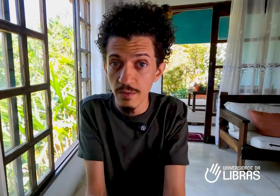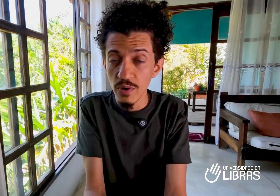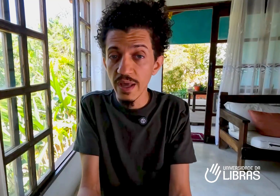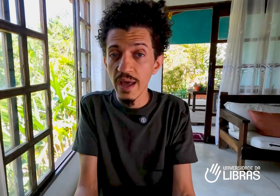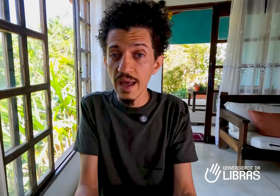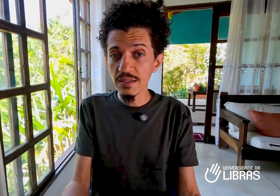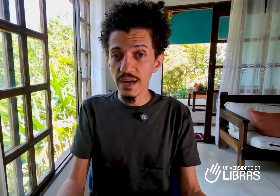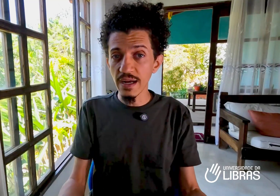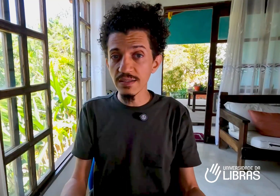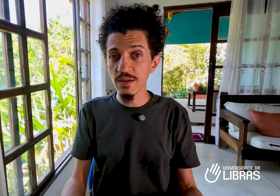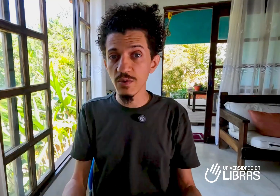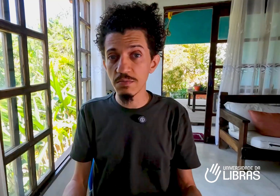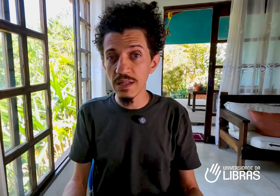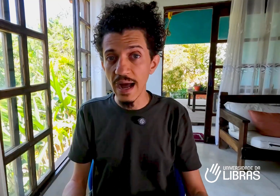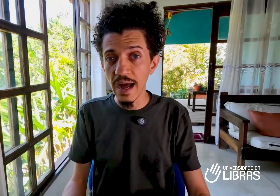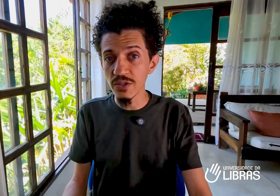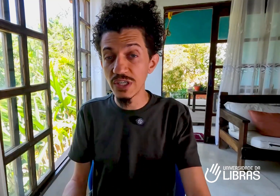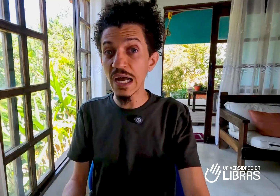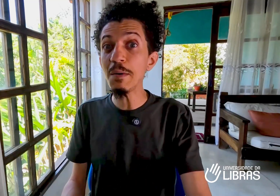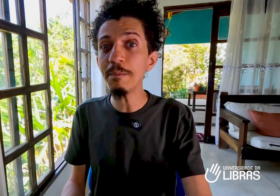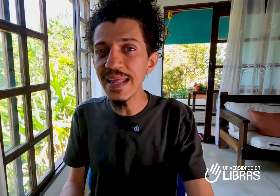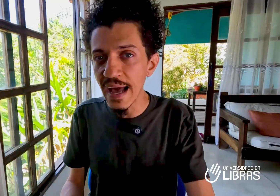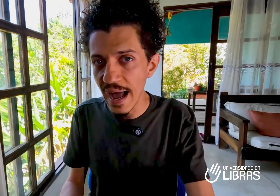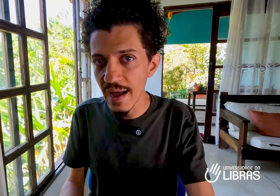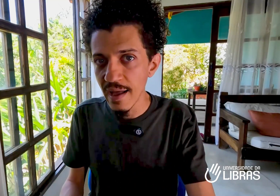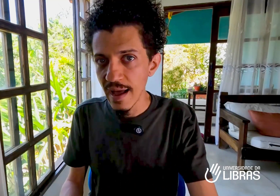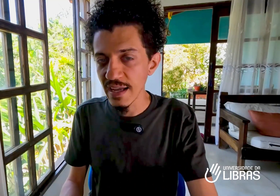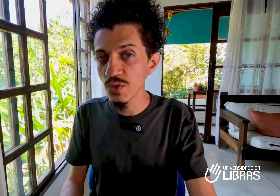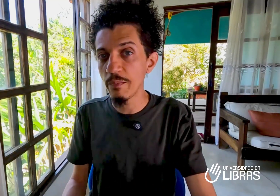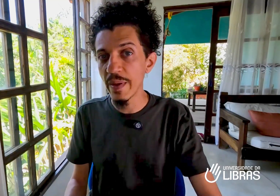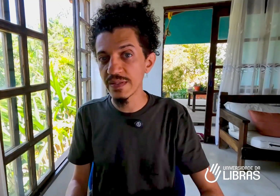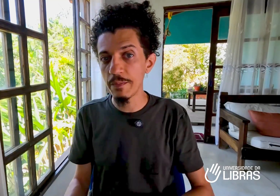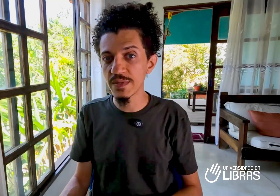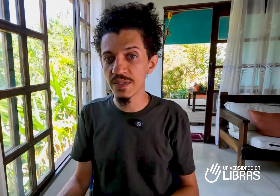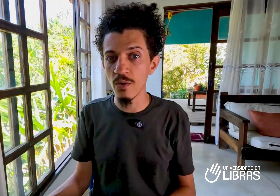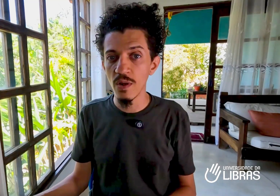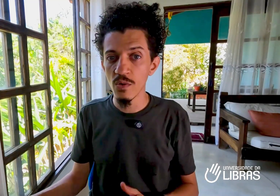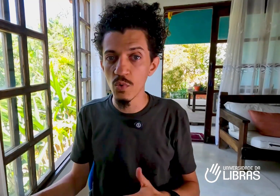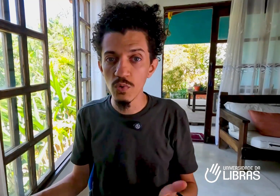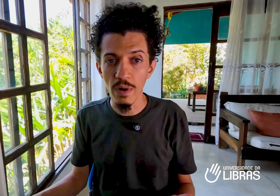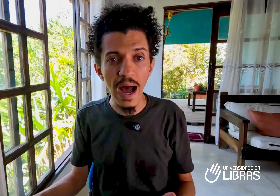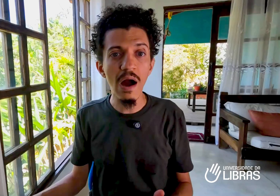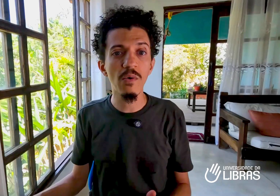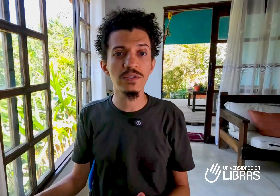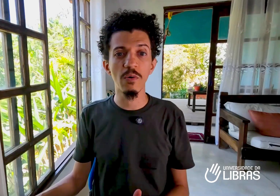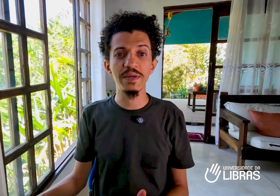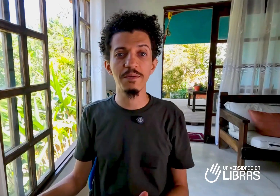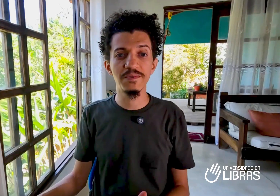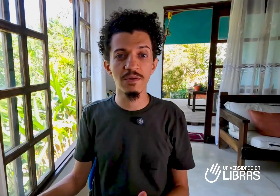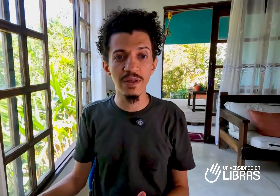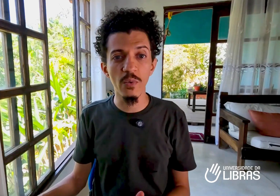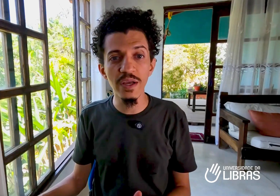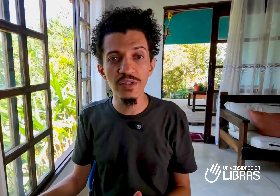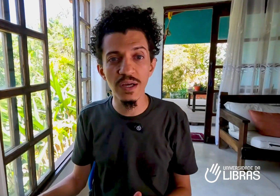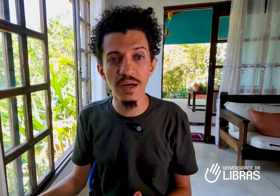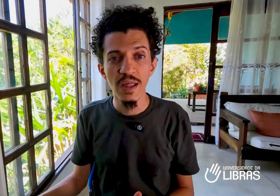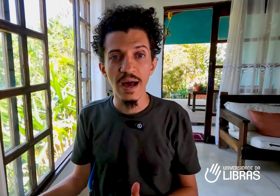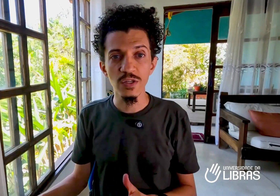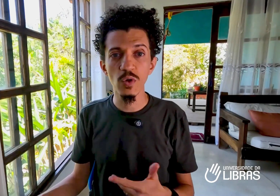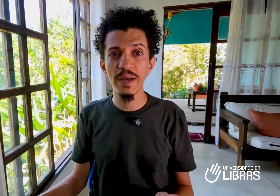porque eles trazem essa possibilidade de ampliar a sua percepção cultural, a sua percepção linguística, a sua